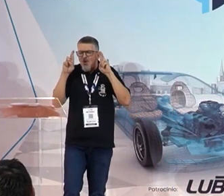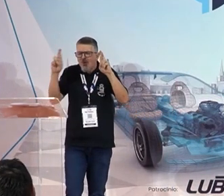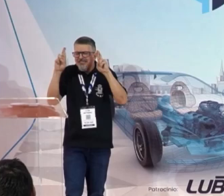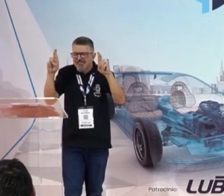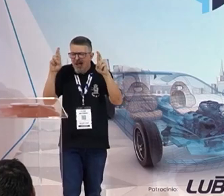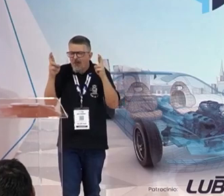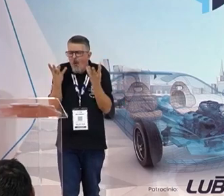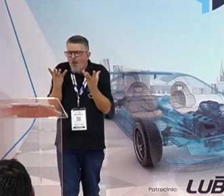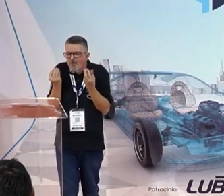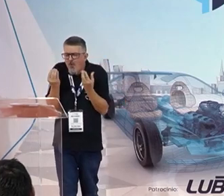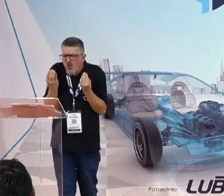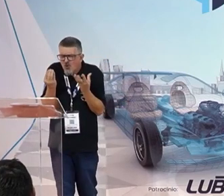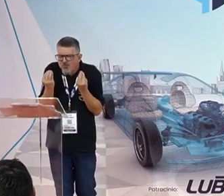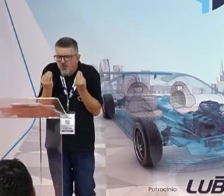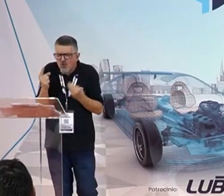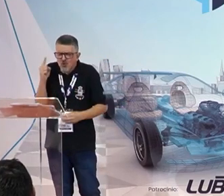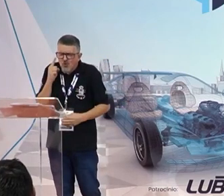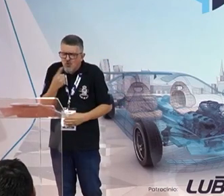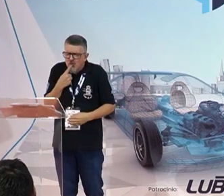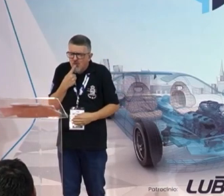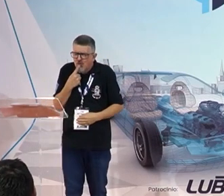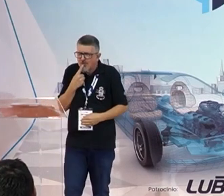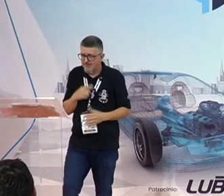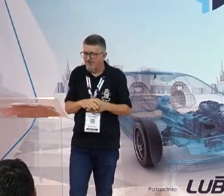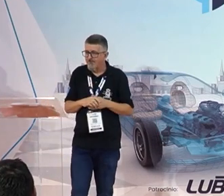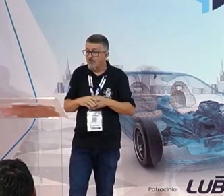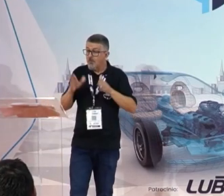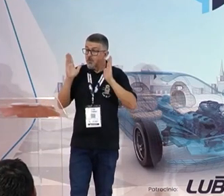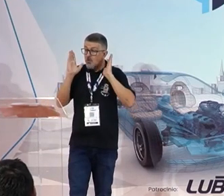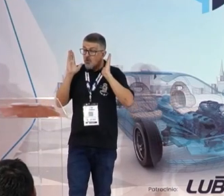Nós torcemos muito pelo surdo.